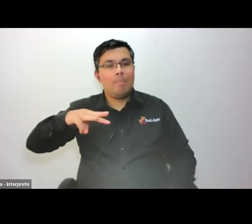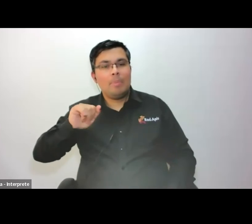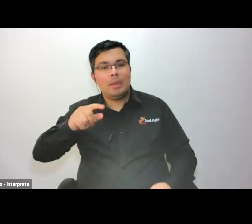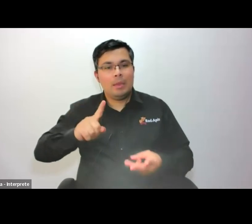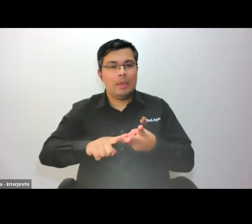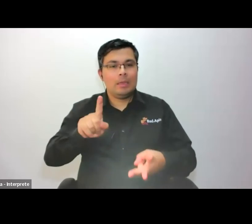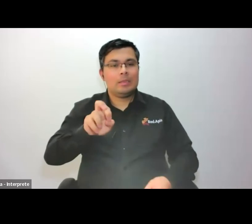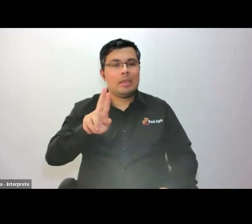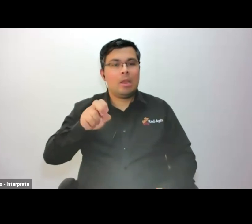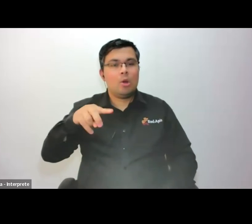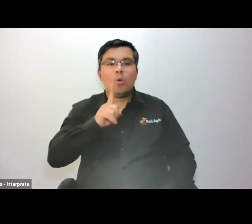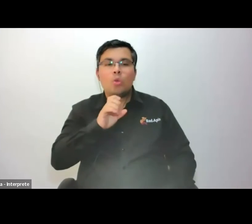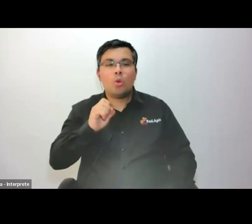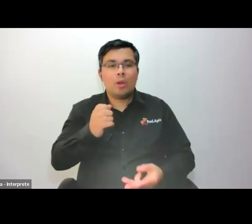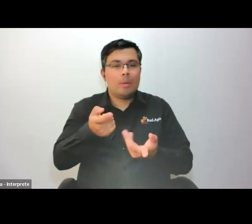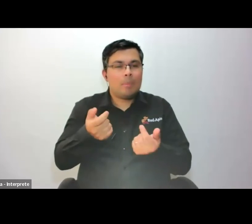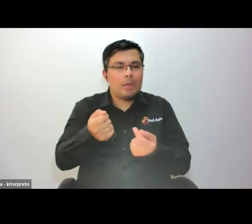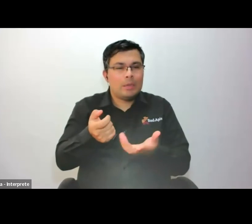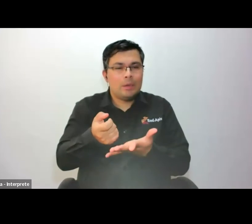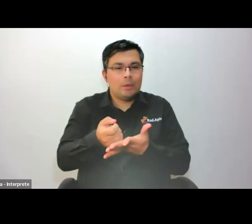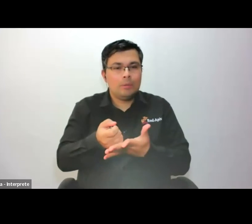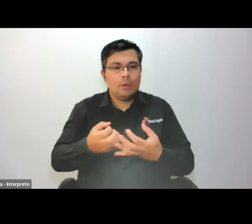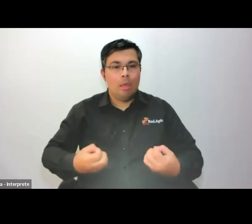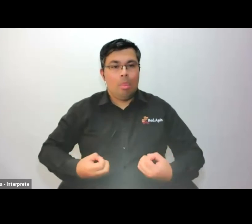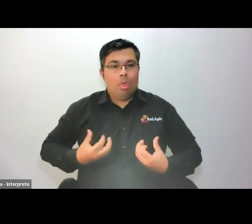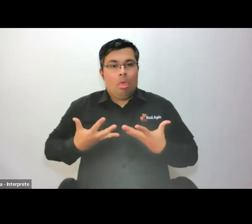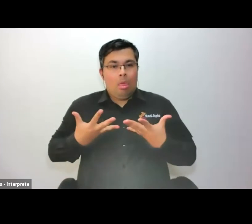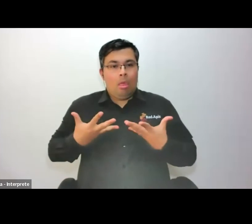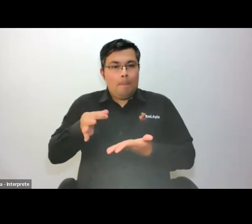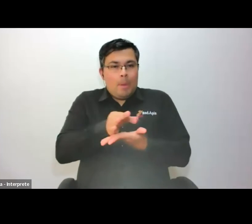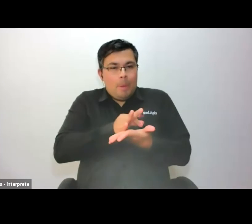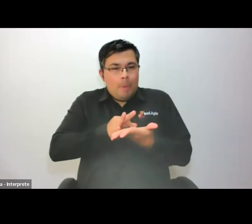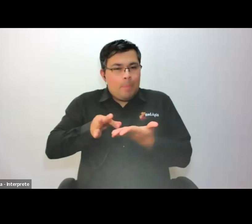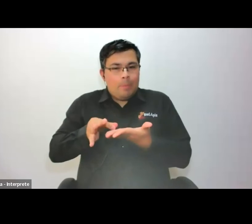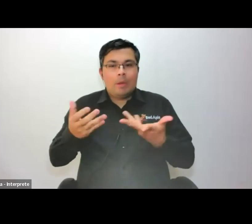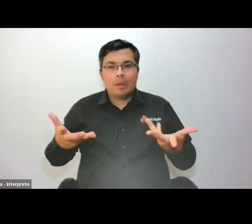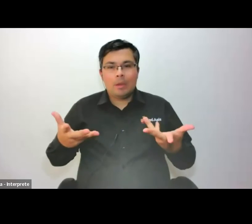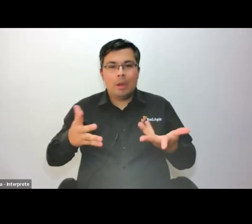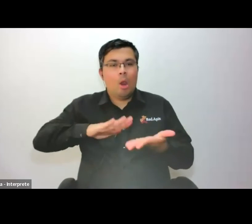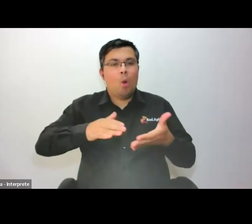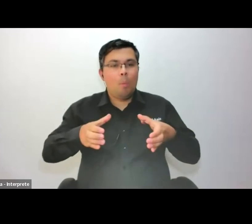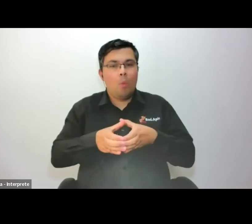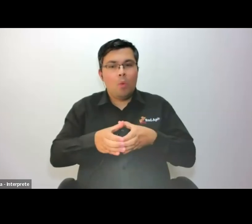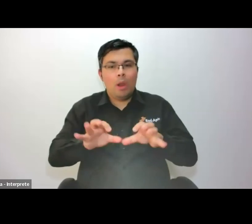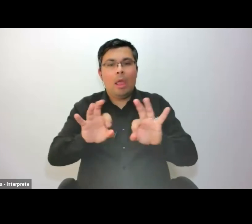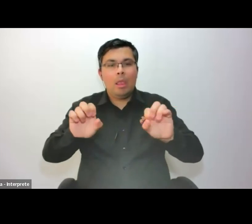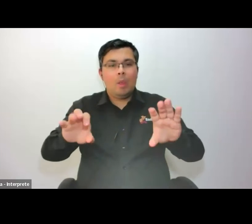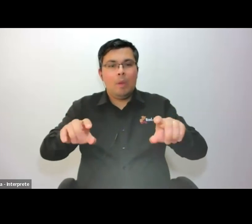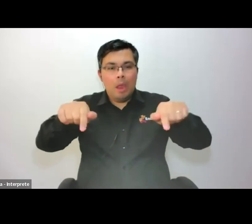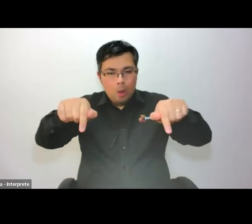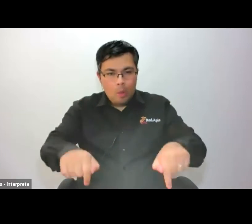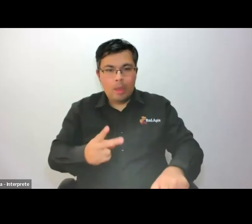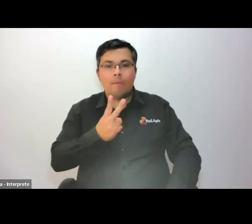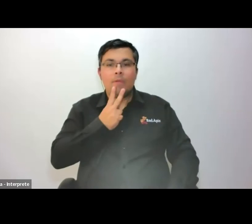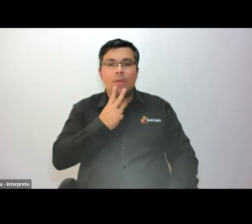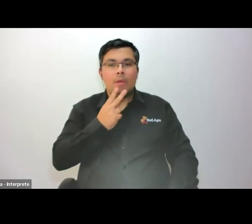lo educativo puede sonar muy distante a las comunidades educativas y de lo que vivimos hoy, pero si no tenemos el marco de